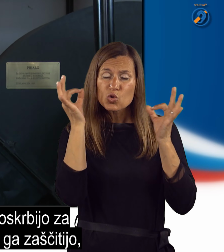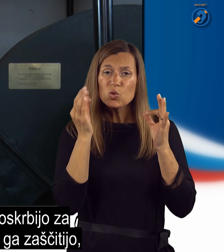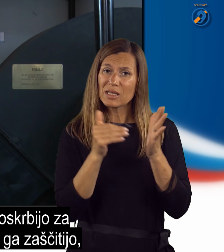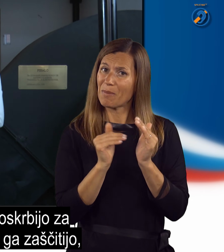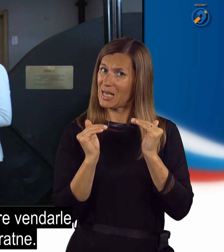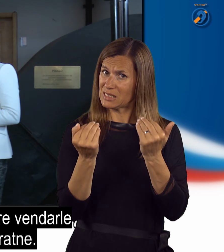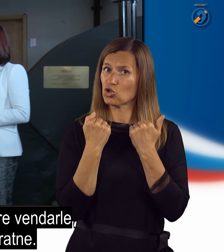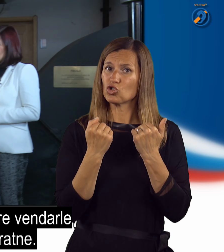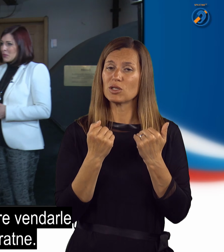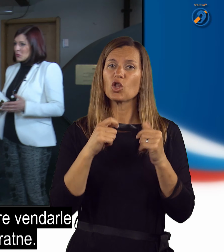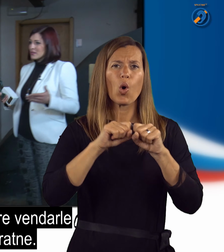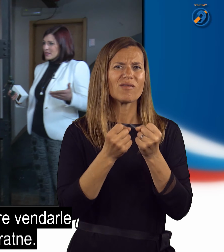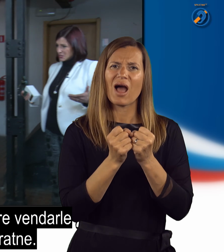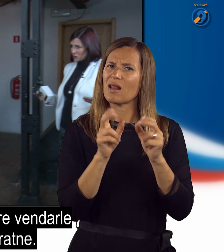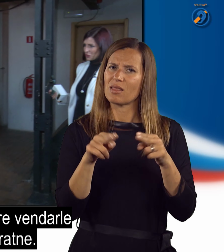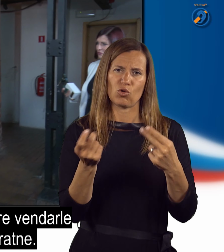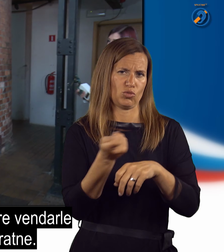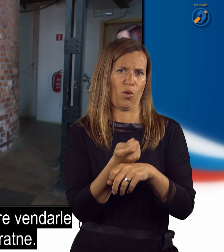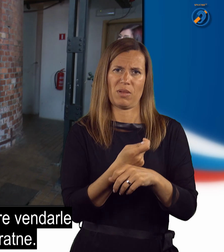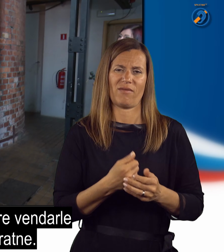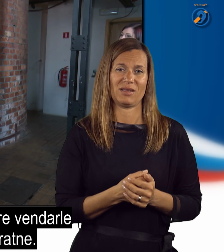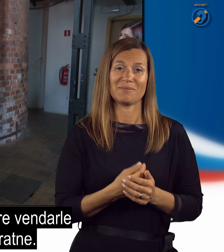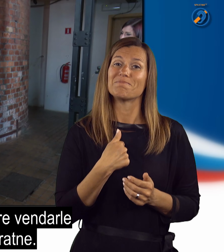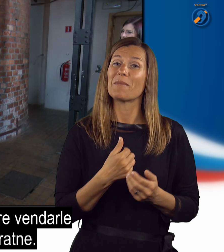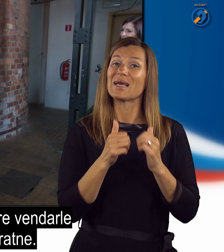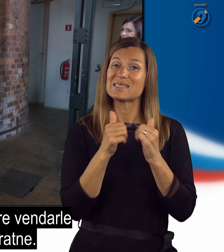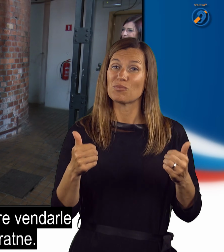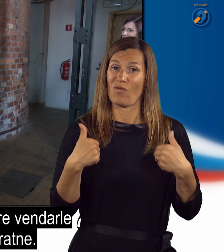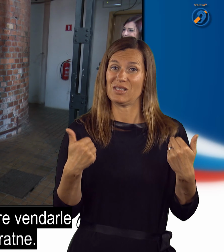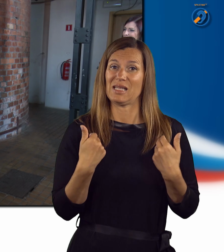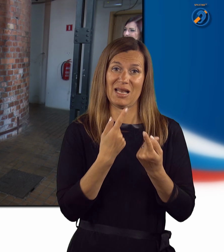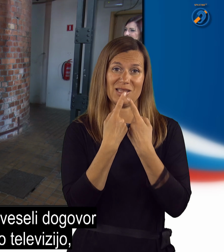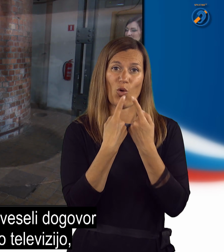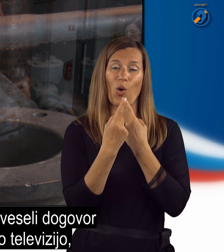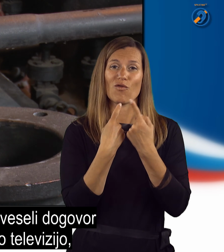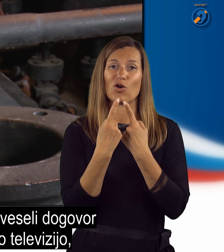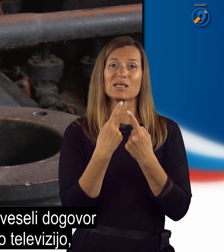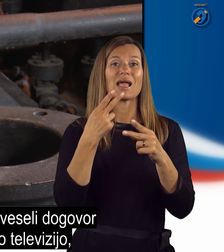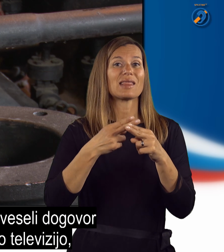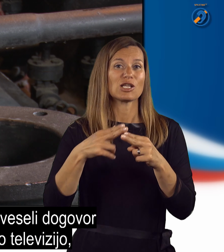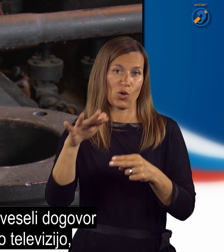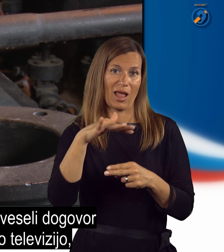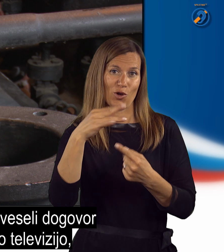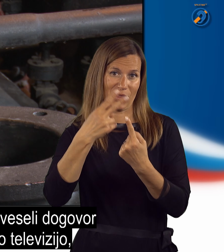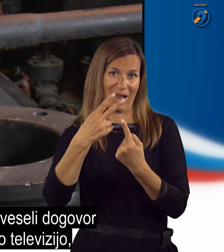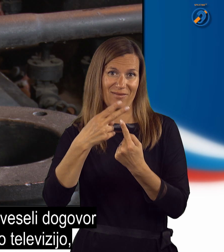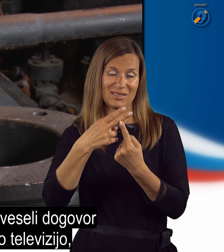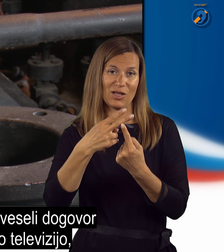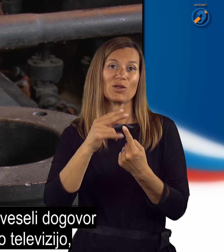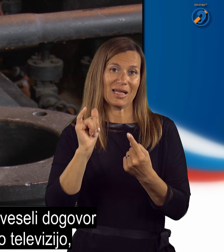ga zaščitijo, saj so vendarle okvare nepovratne. Izjemno me pa veseli dogovor